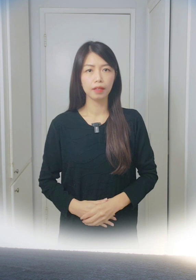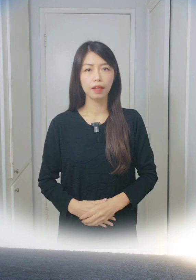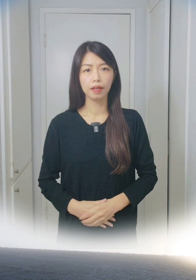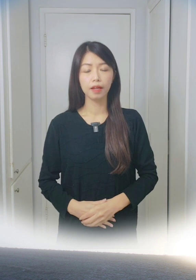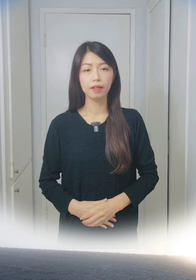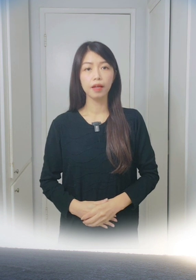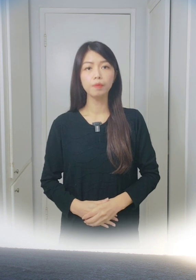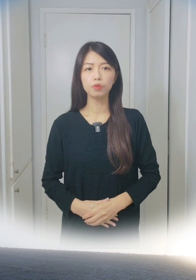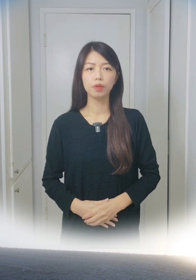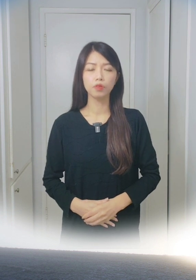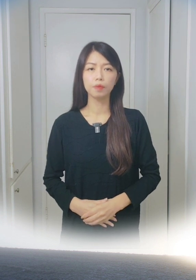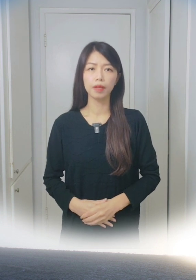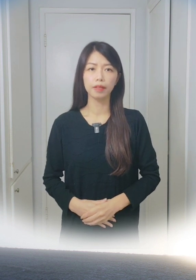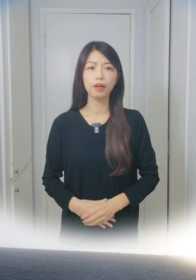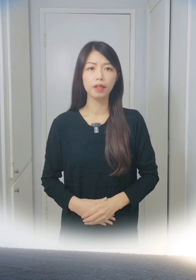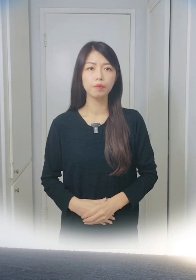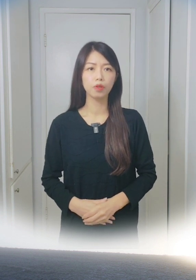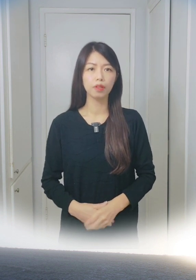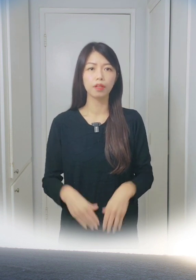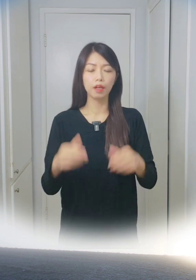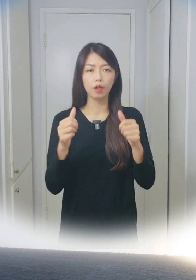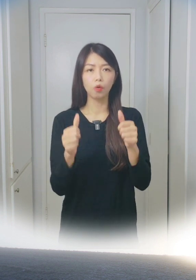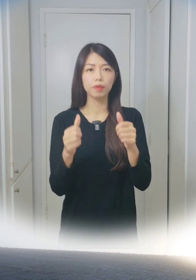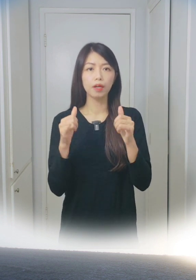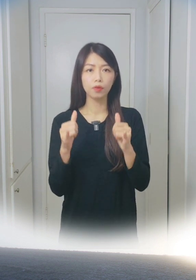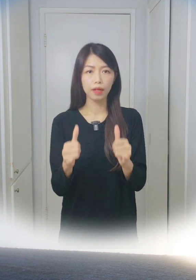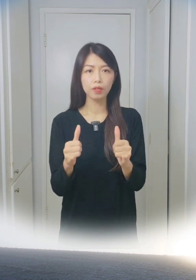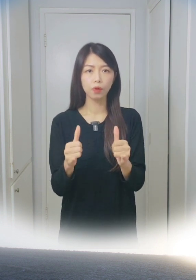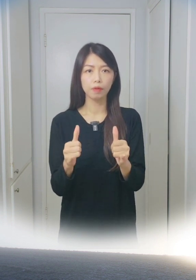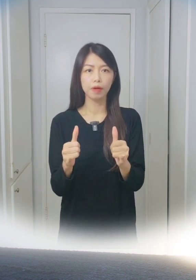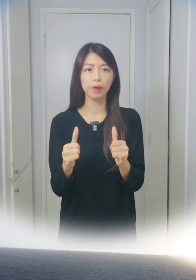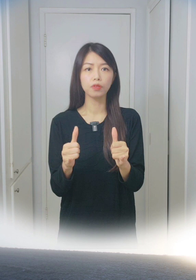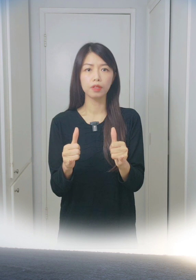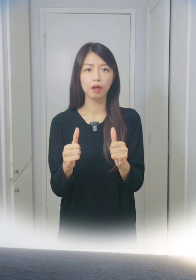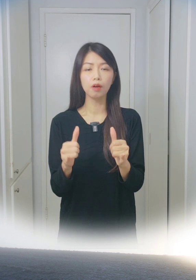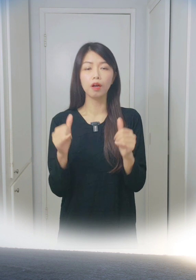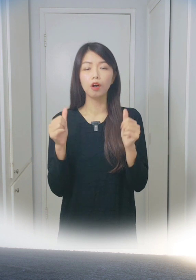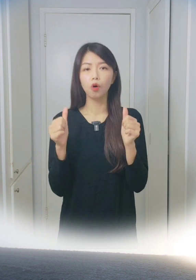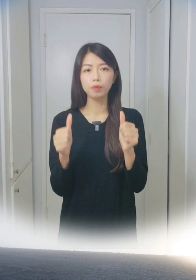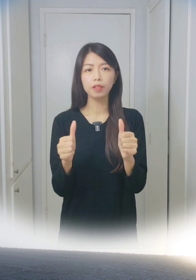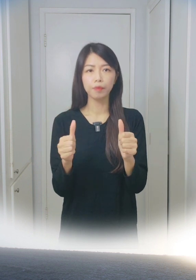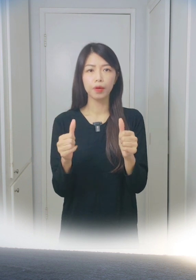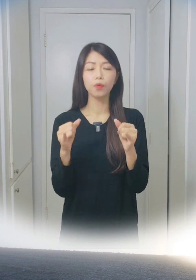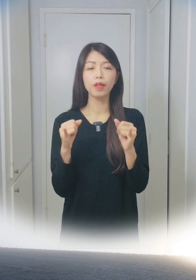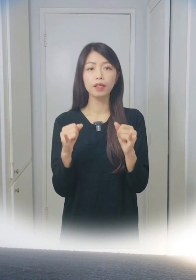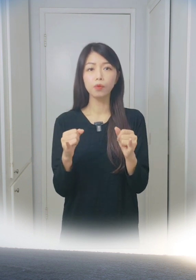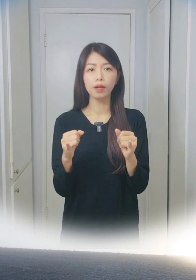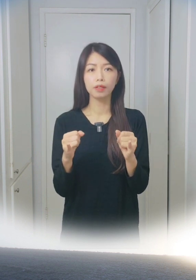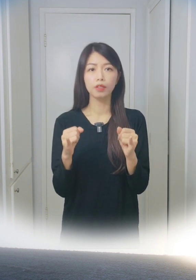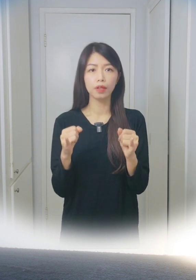경외하는 자들에게 사람 수어를 해주시면 되는데요. 사람 수어는 엄지하고 새끼손가락만 펴주셔서 엄지는